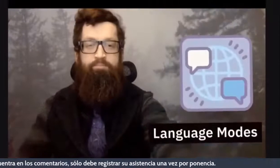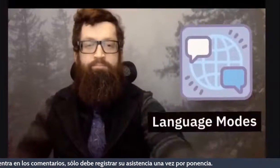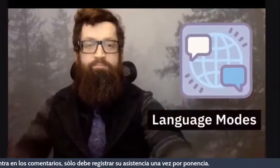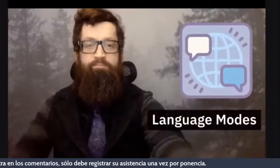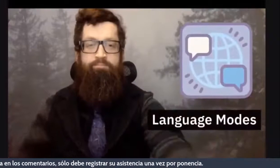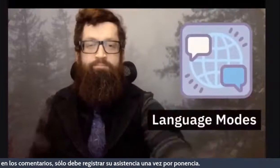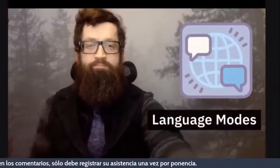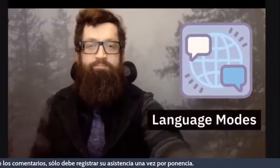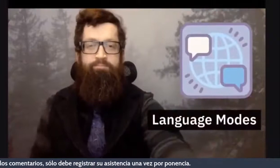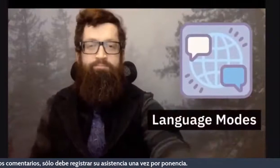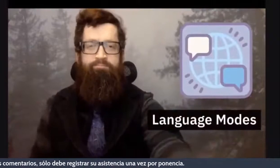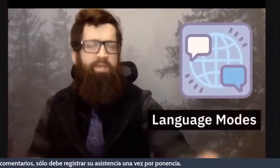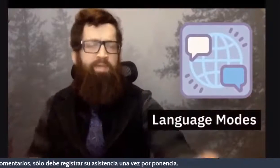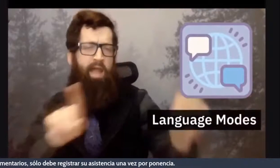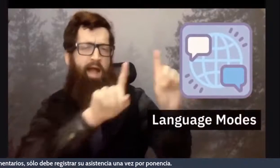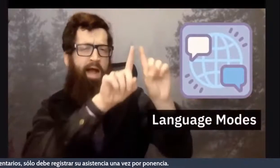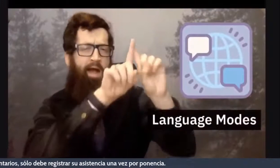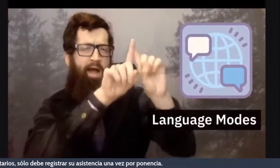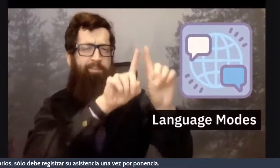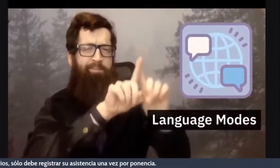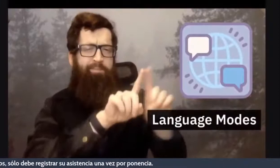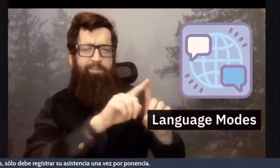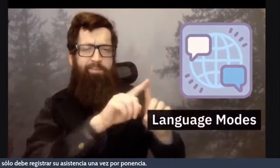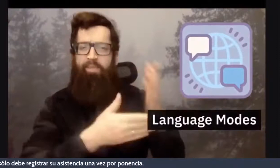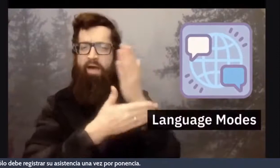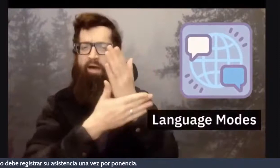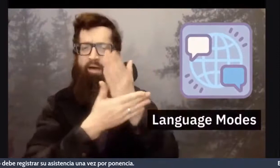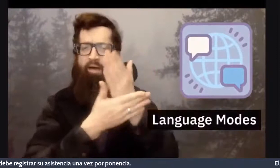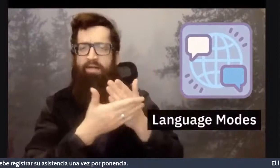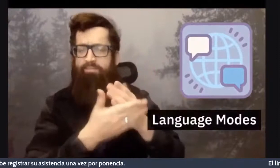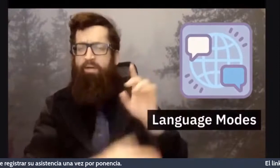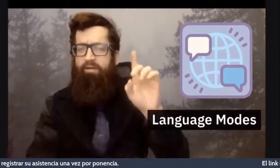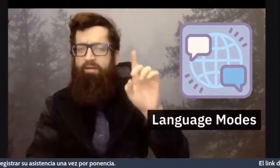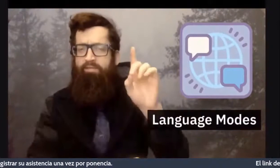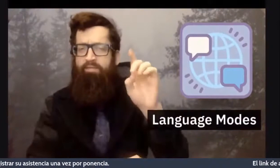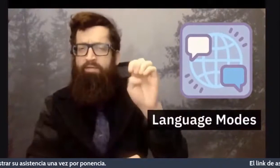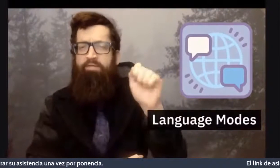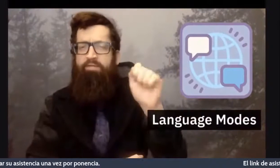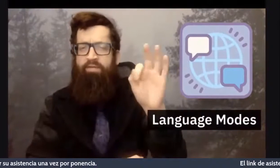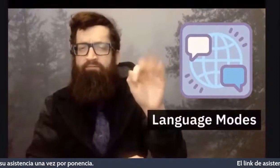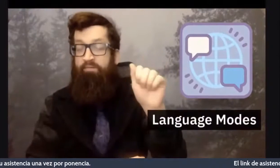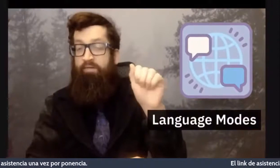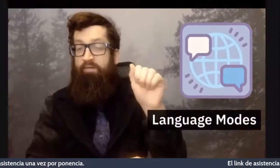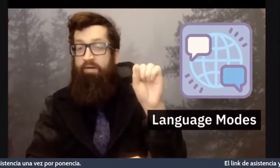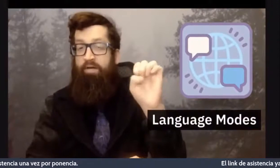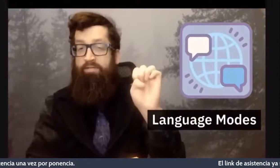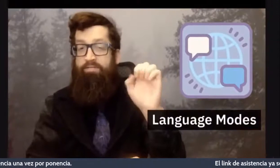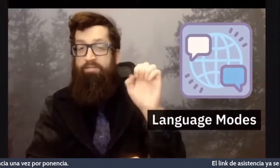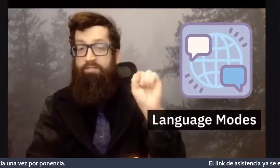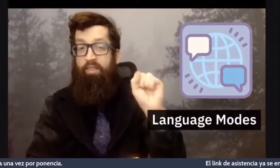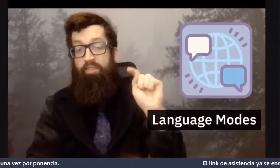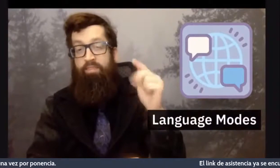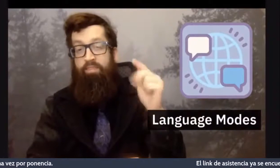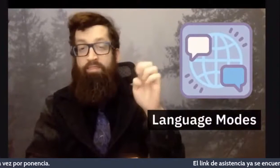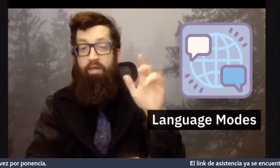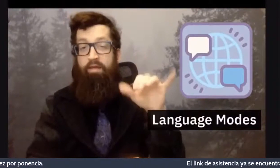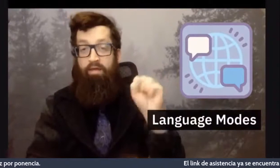Hay varios aspectos en la estética de la sordera. El primero que quiero mencionar es estos modos